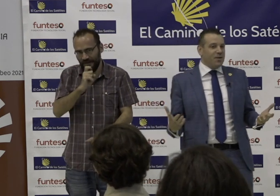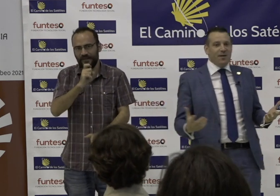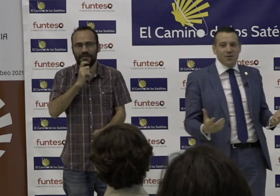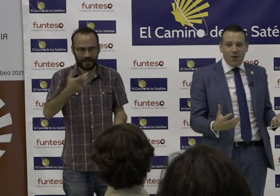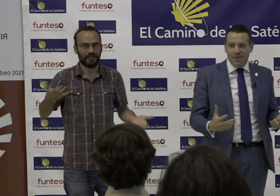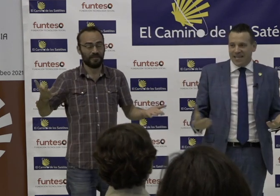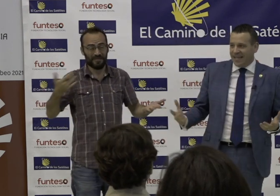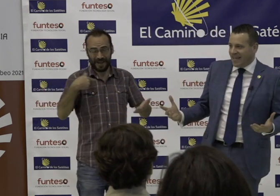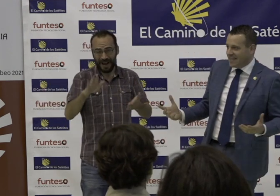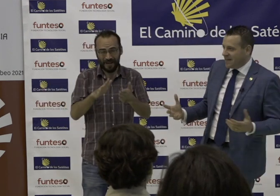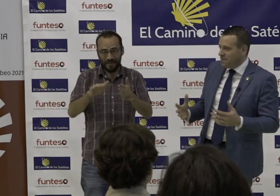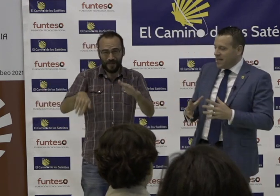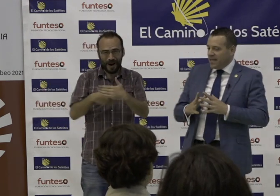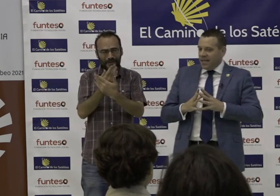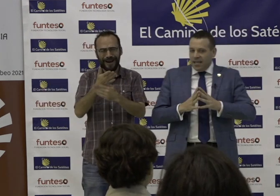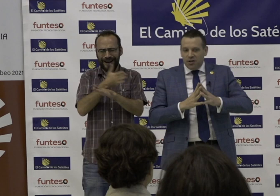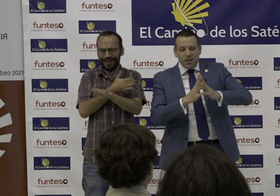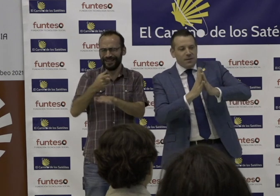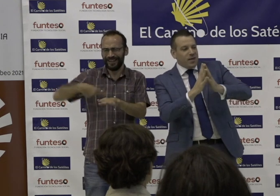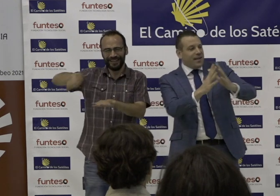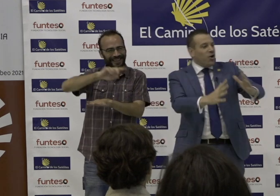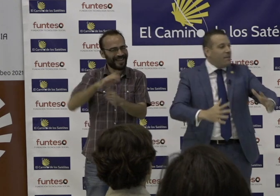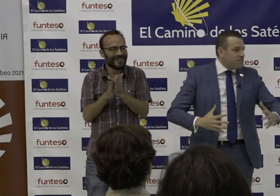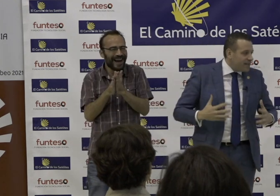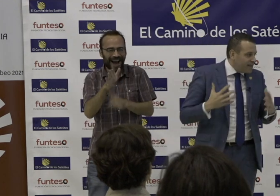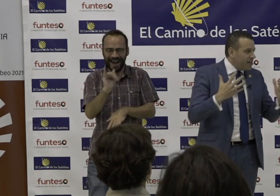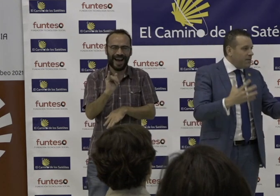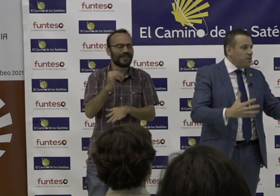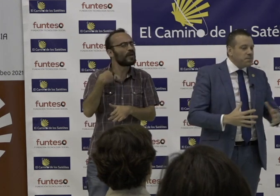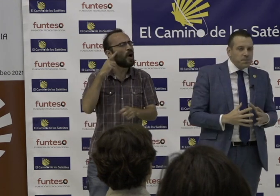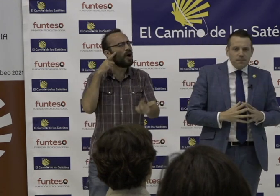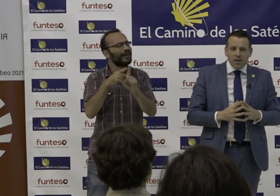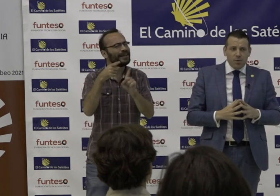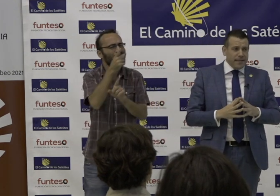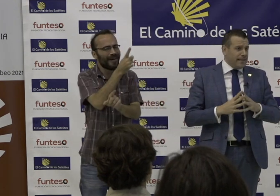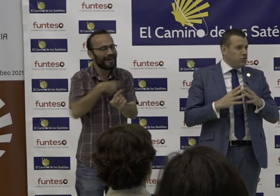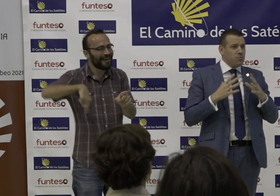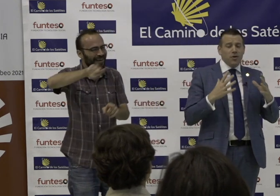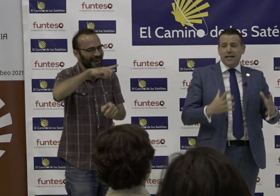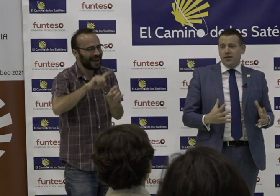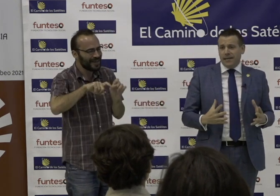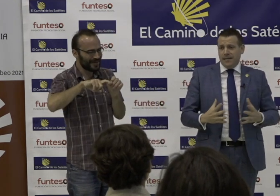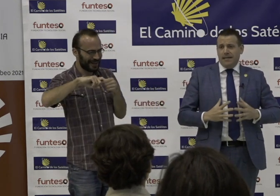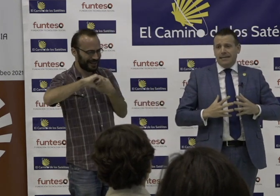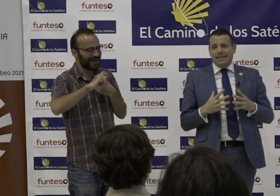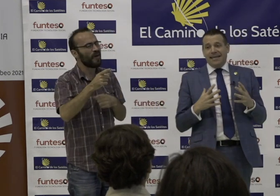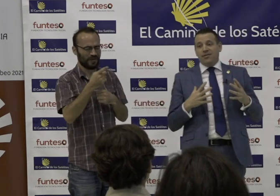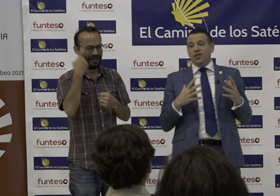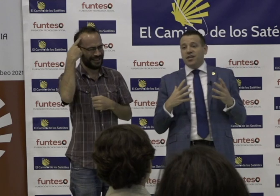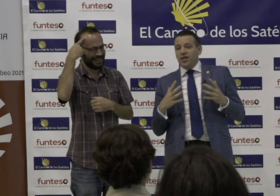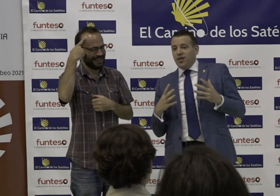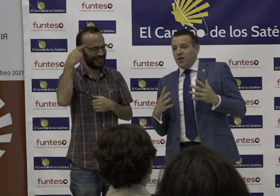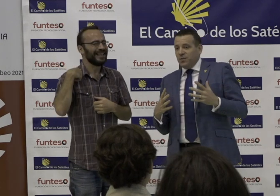los días motivados por la mañana de casa? Entonces vamos a hacer algo más participativo, porque sé que sois muy cañones, sé